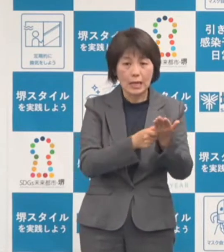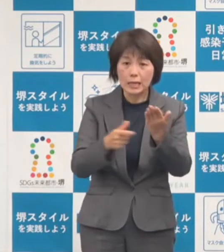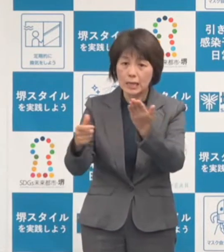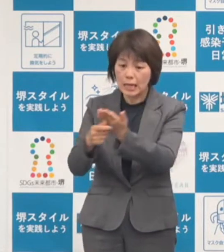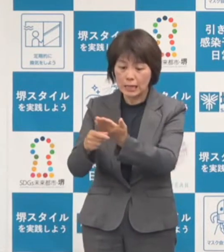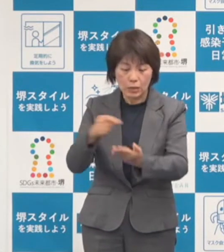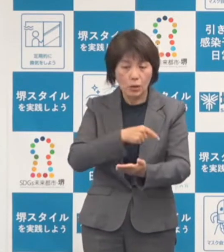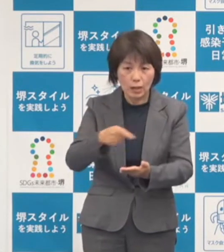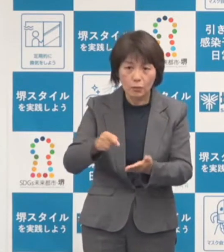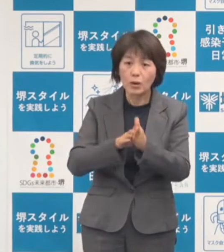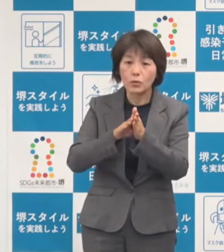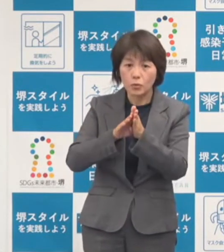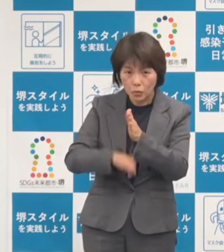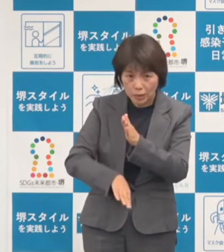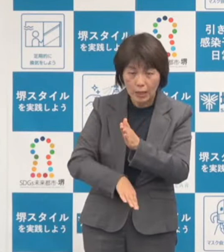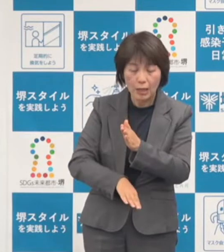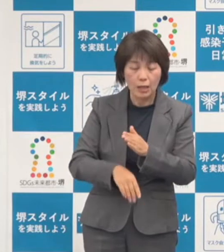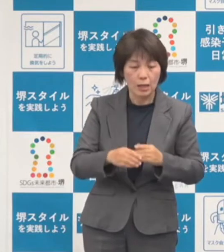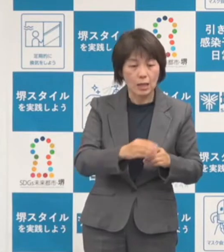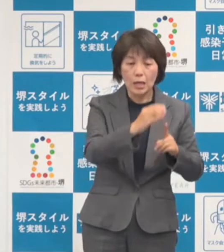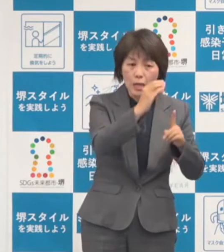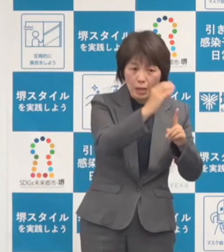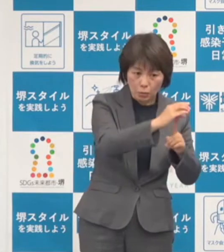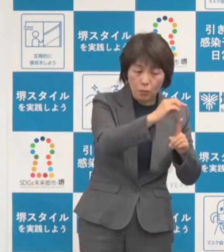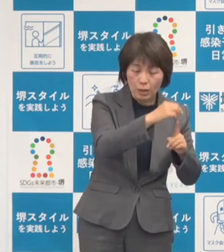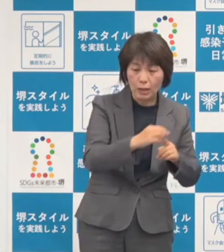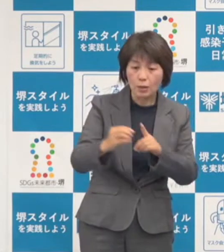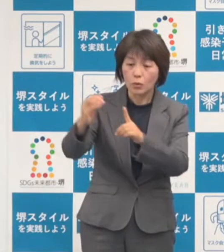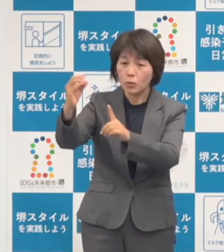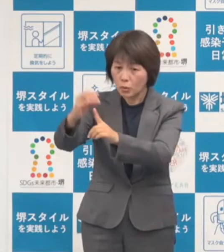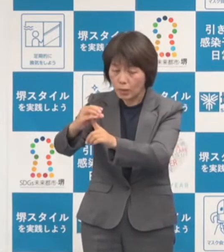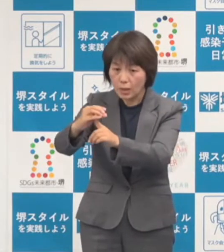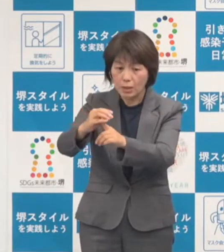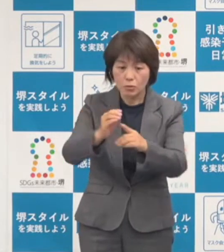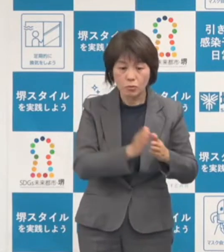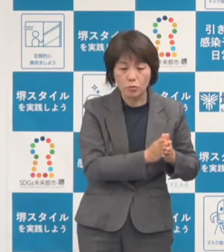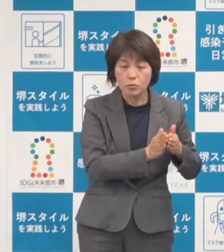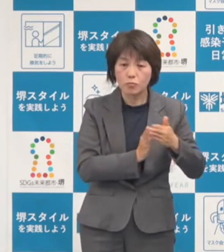された停留所から別の停留所まで直接向かうことができます。